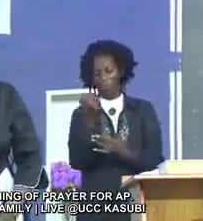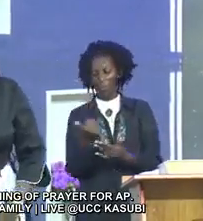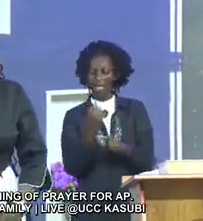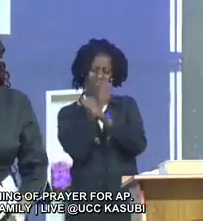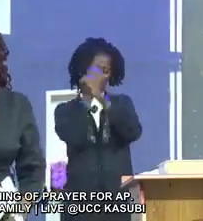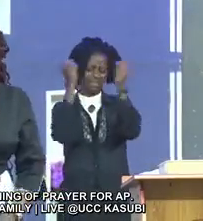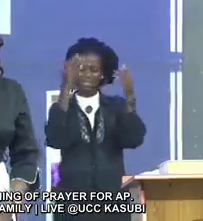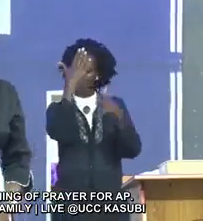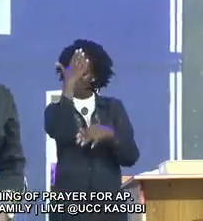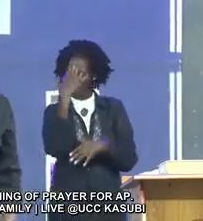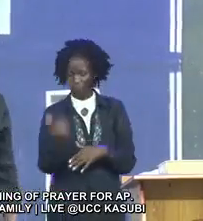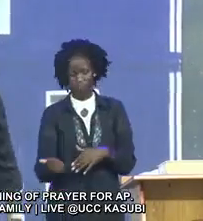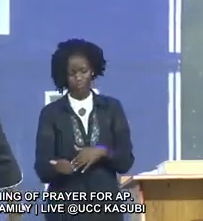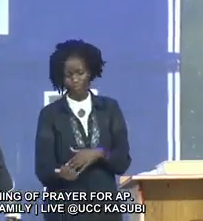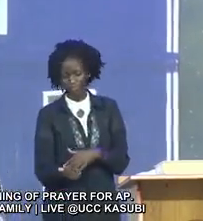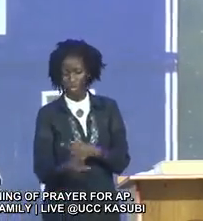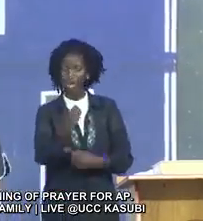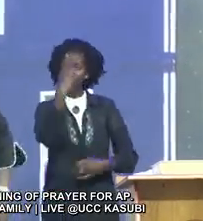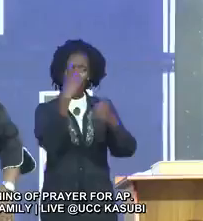narokuka.